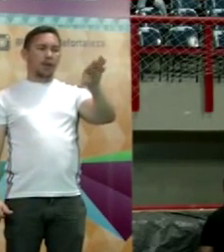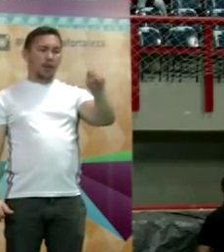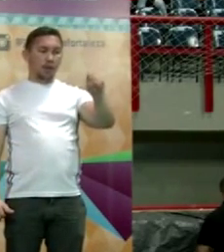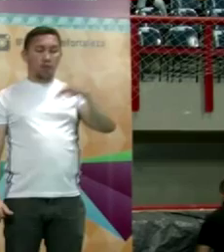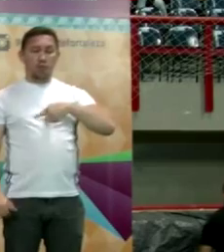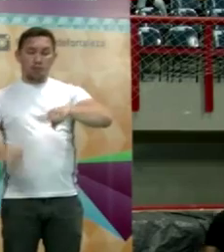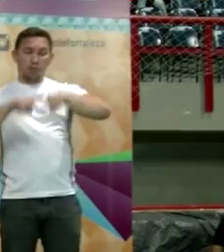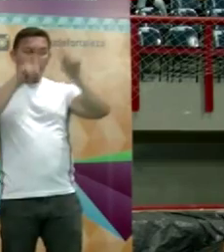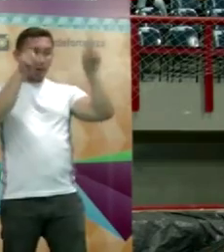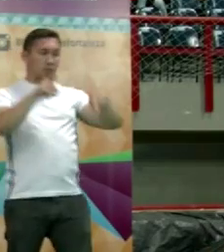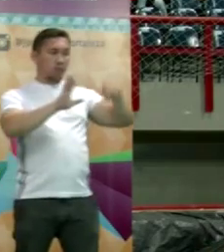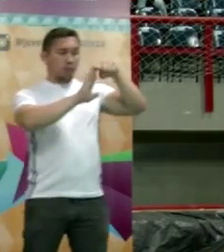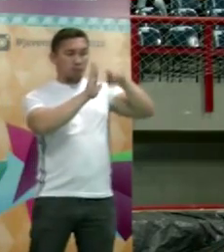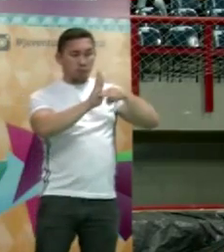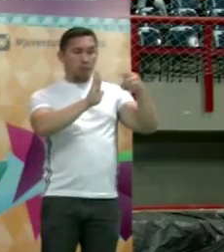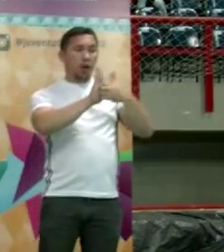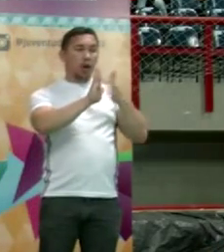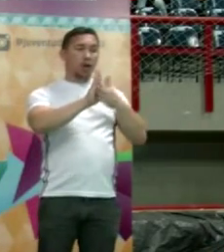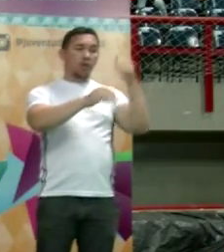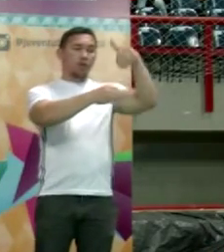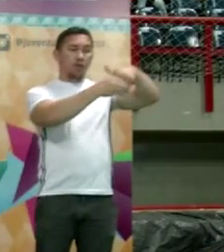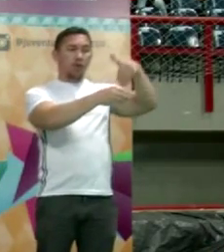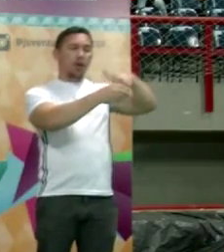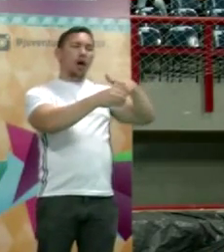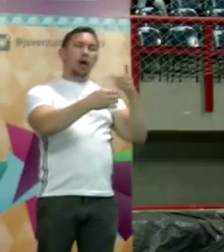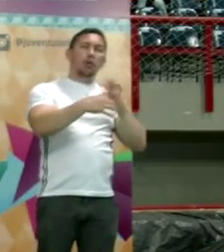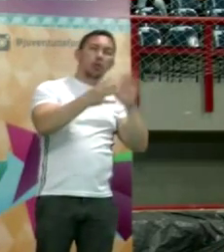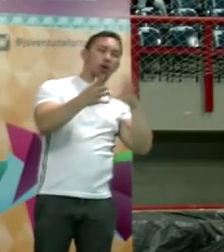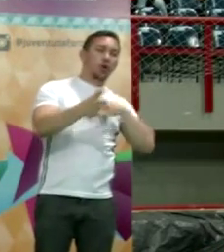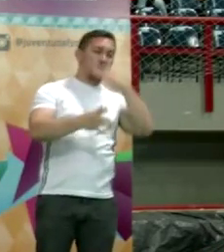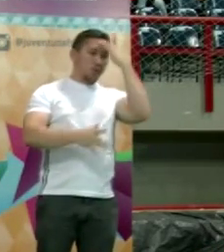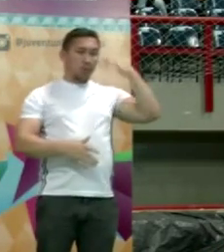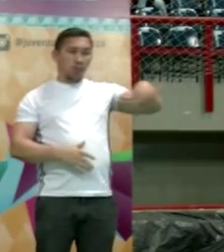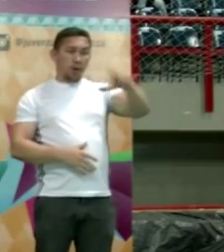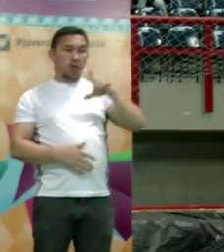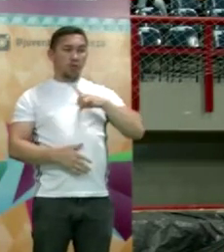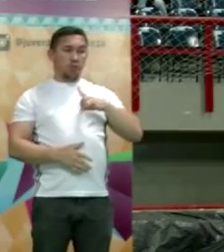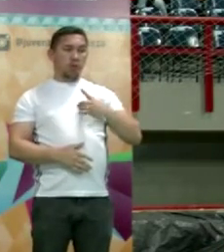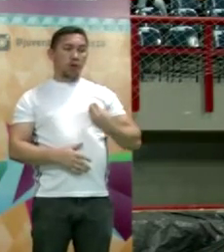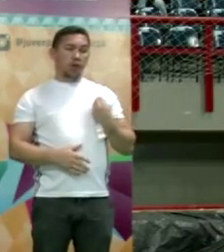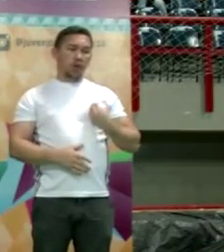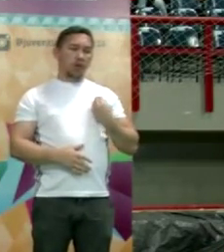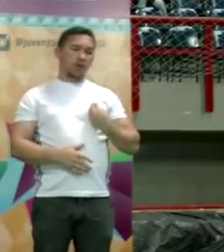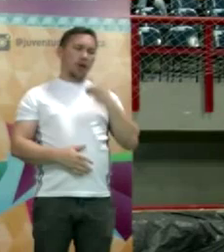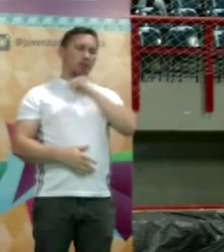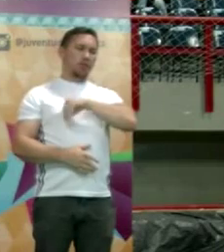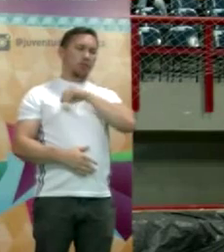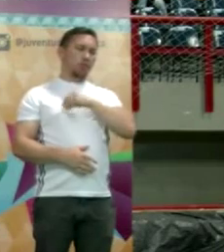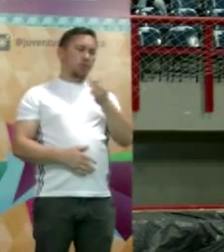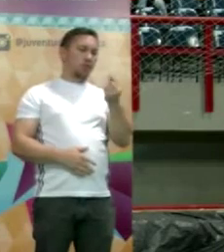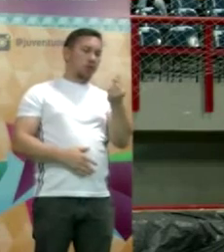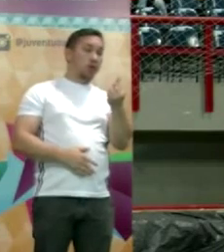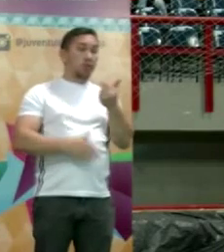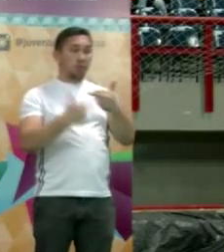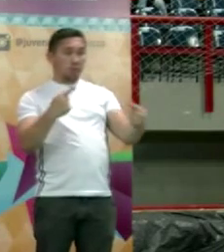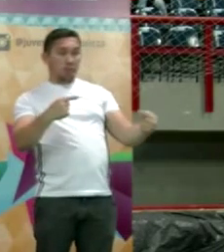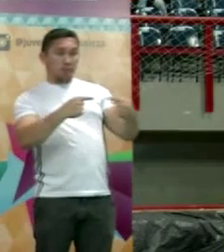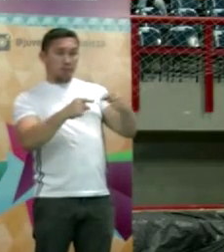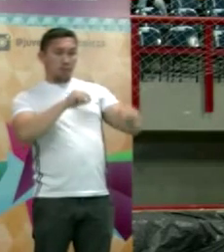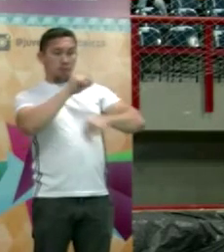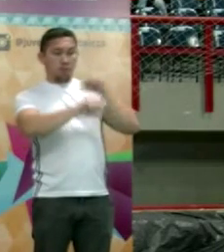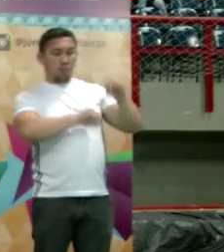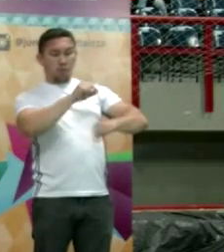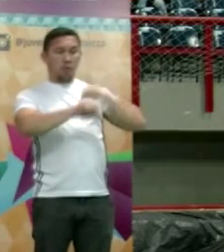dizia que só podia votar e ser votada a pessoa que tivesse uma certa renda. E essa